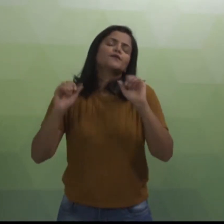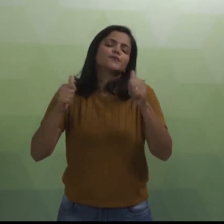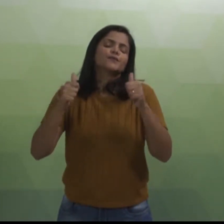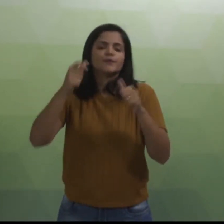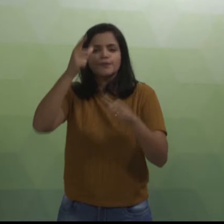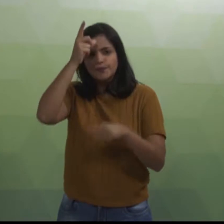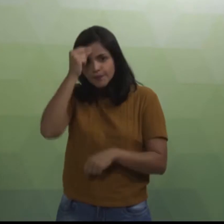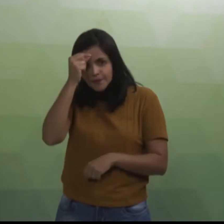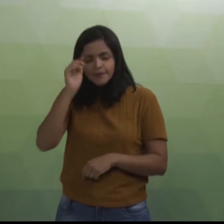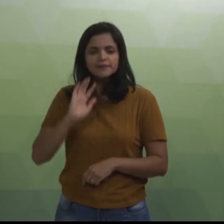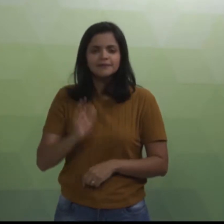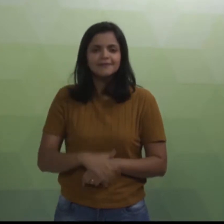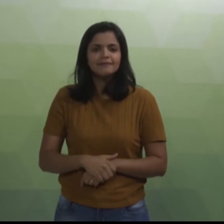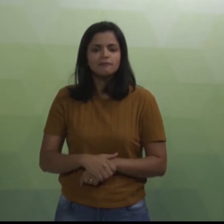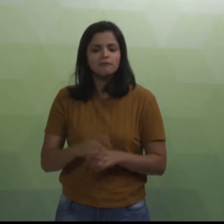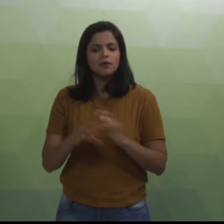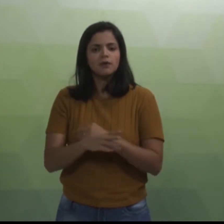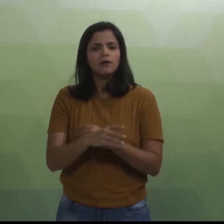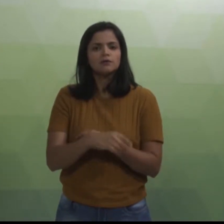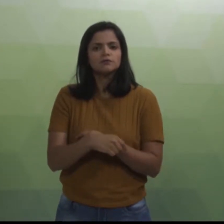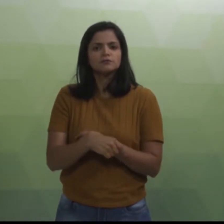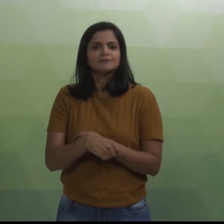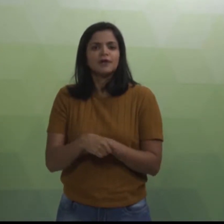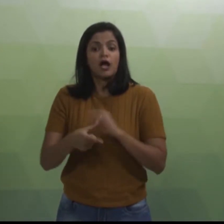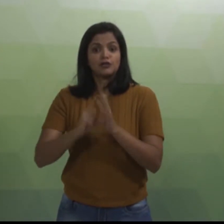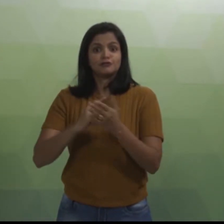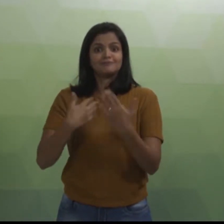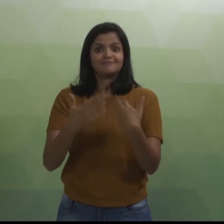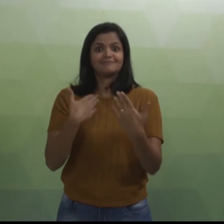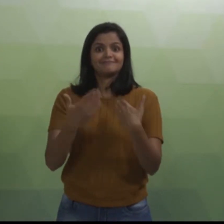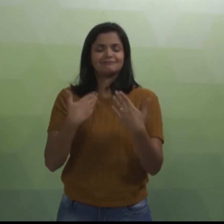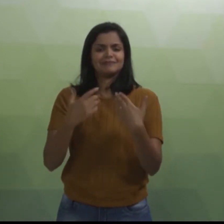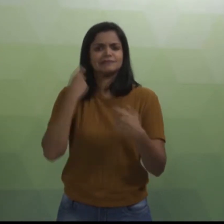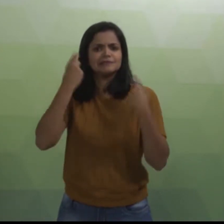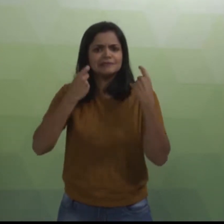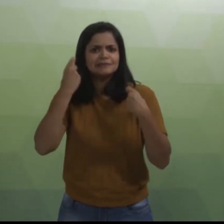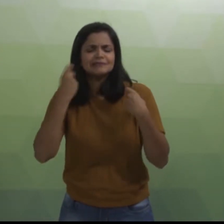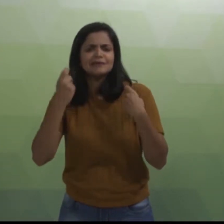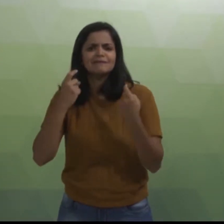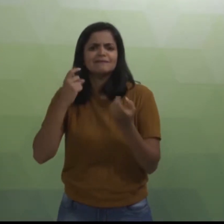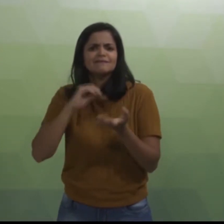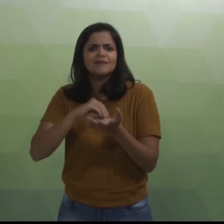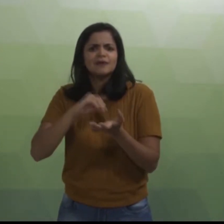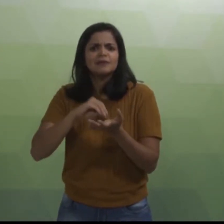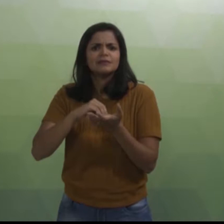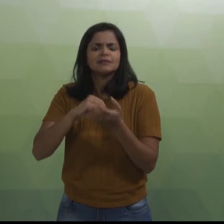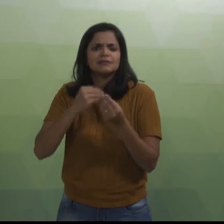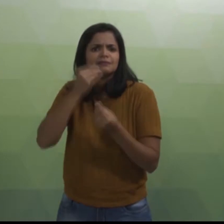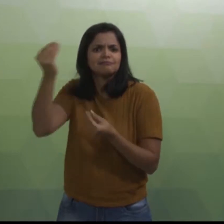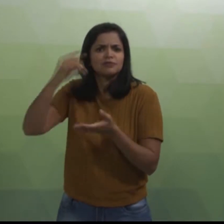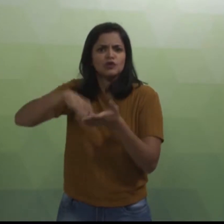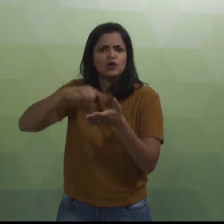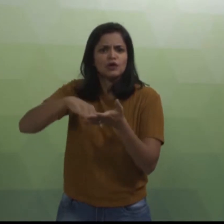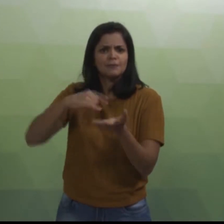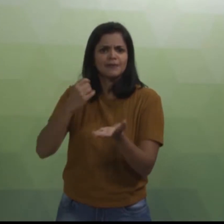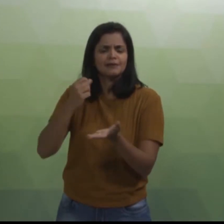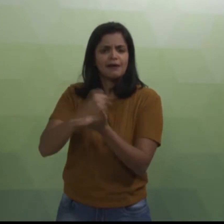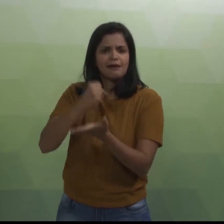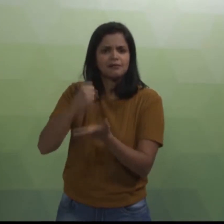entreguei? Ótimo. Que alívio. Percebam que em uma conversação, o